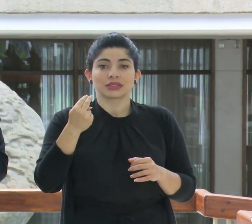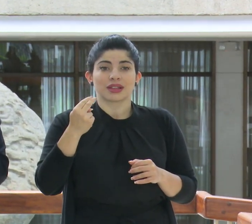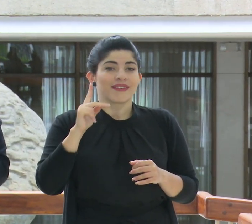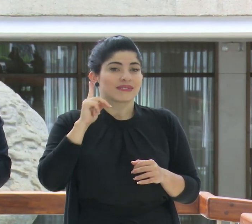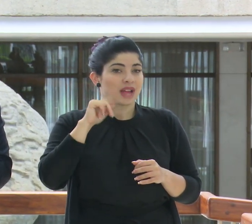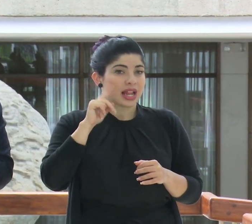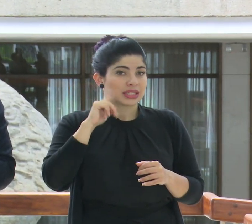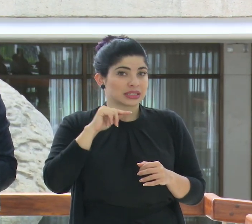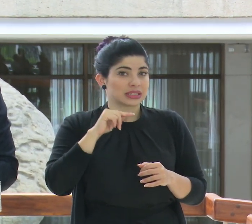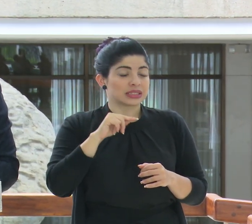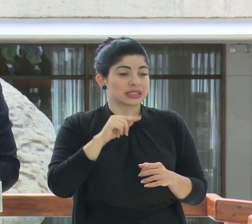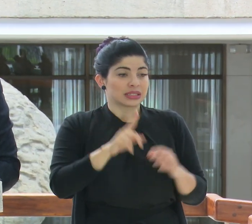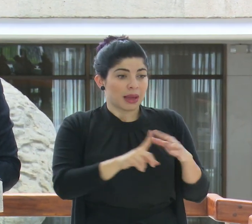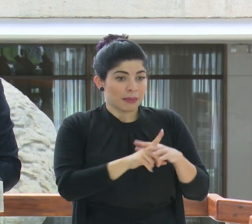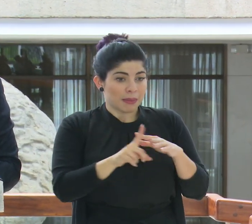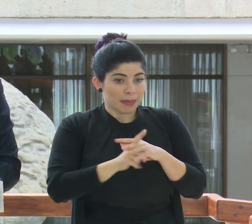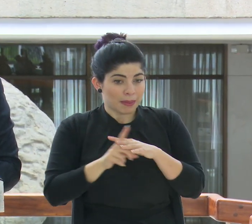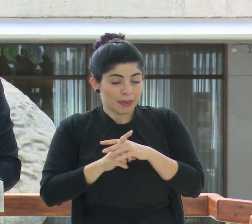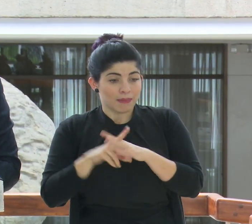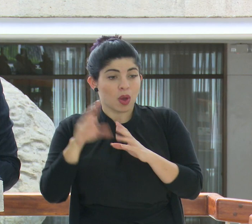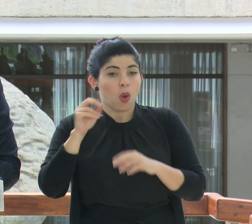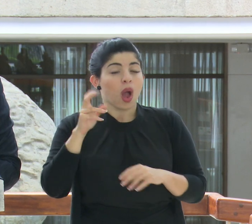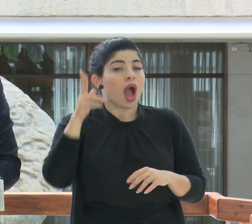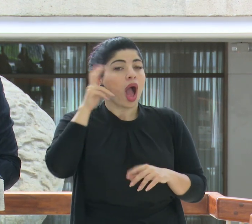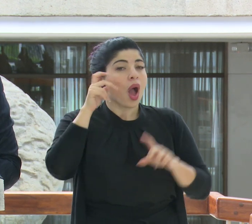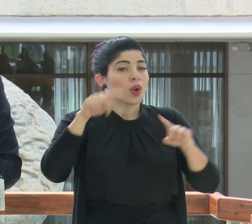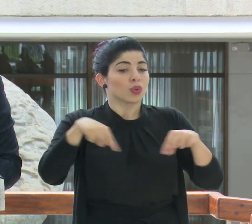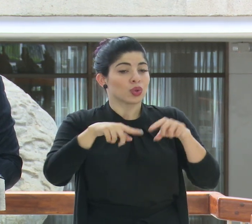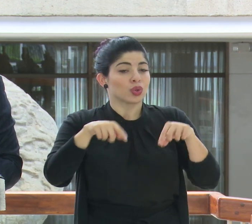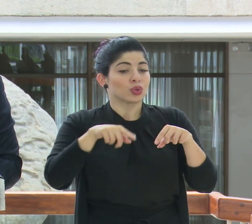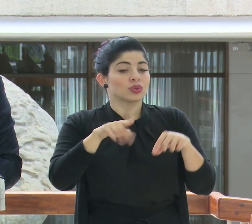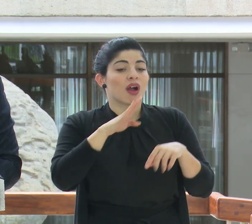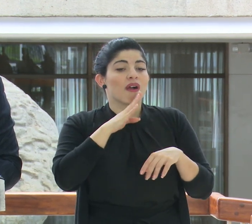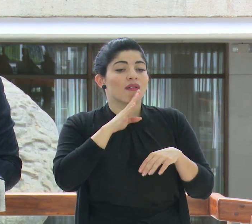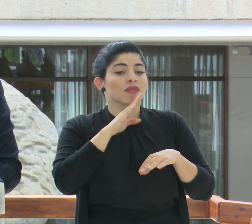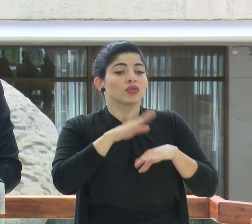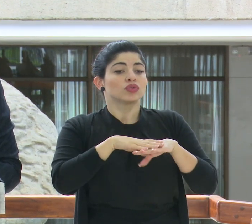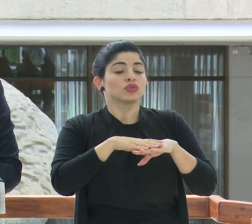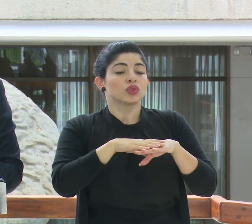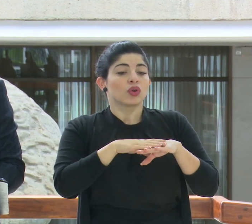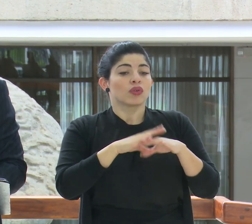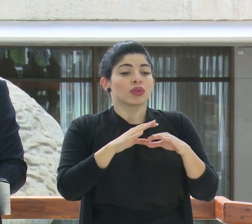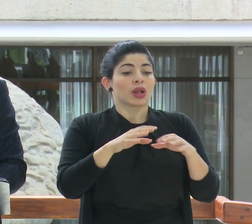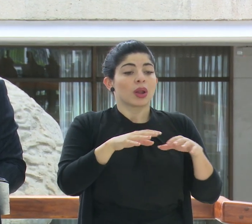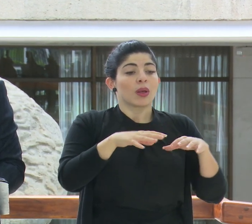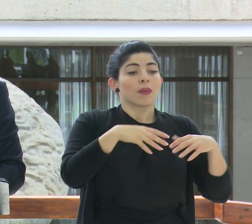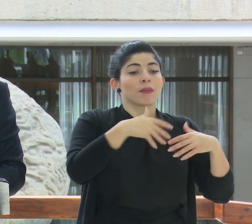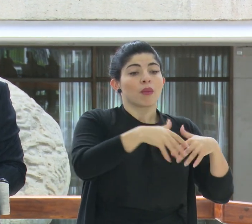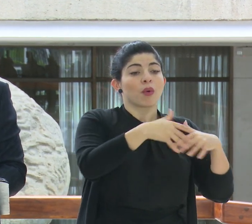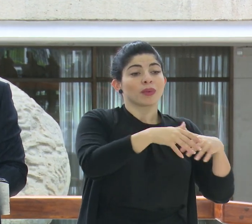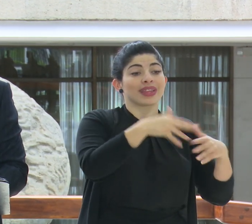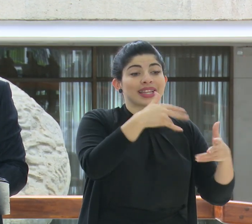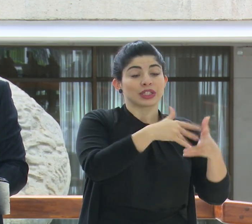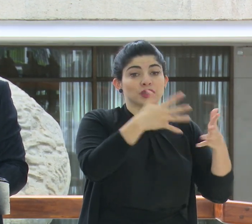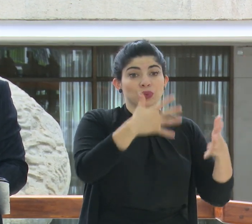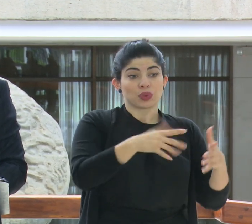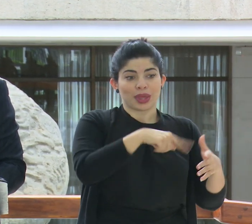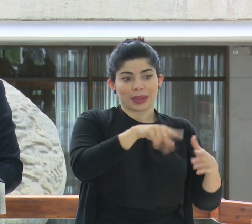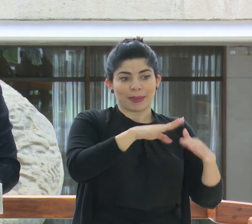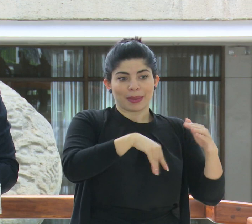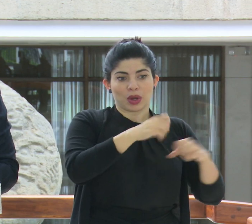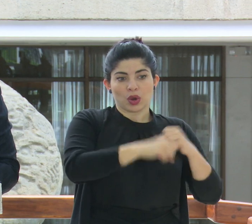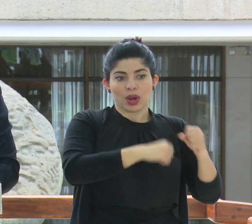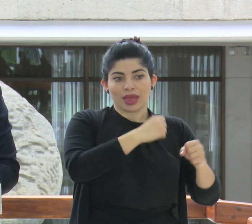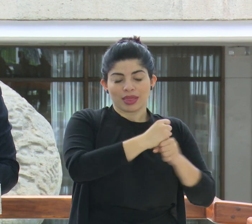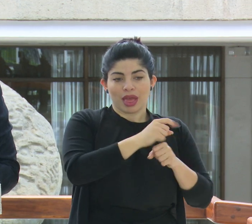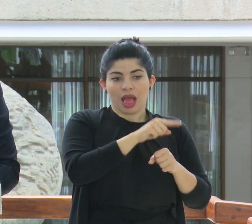apariencia falsas o los audios que hablan de la relación, el relacionamiento del movimiento estudiantil, que son menores de edad,